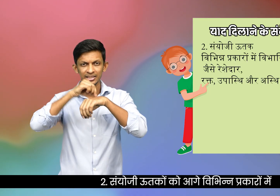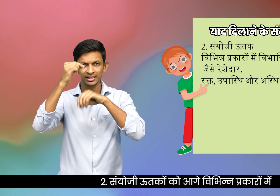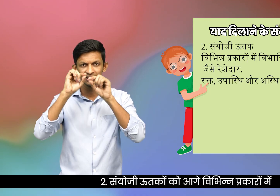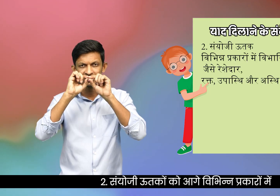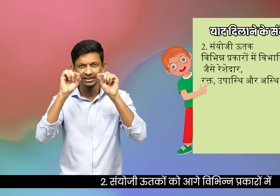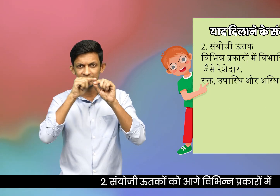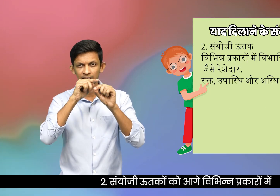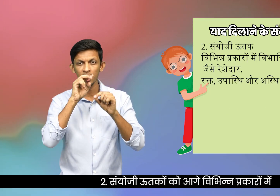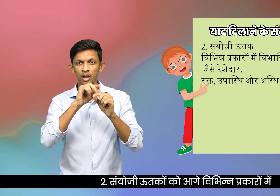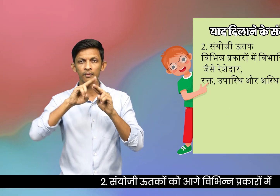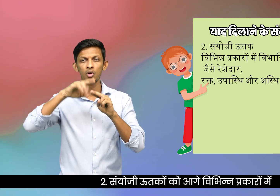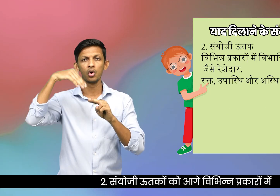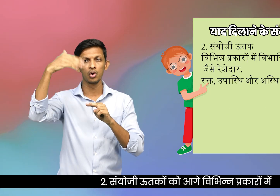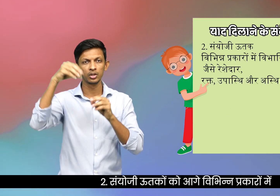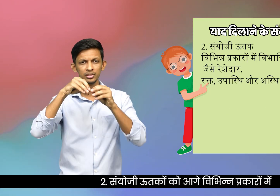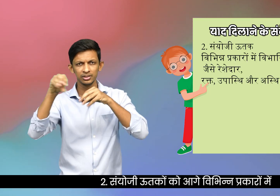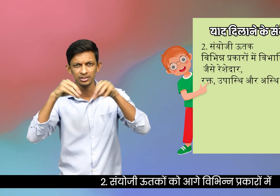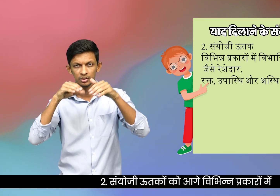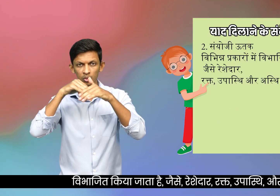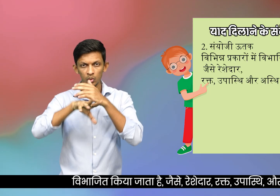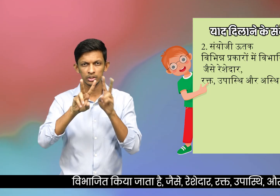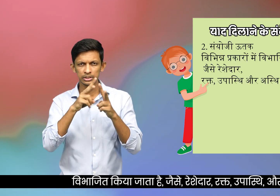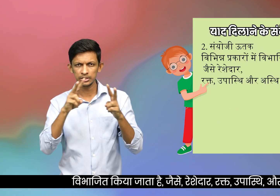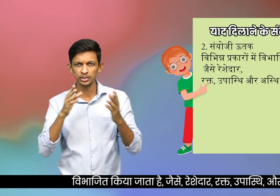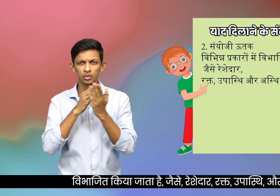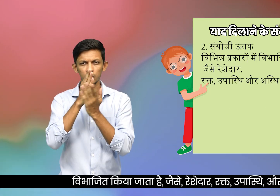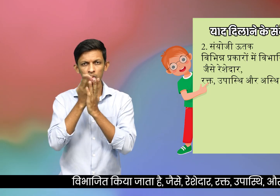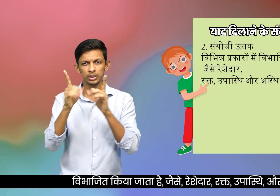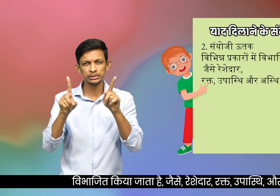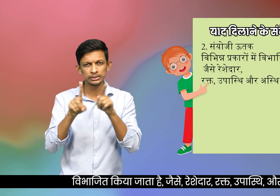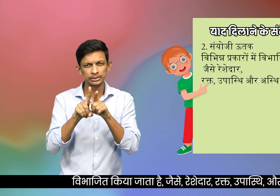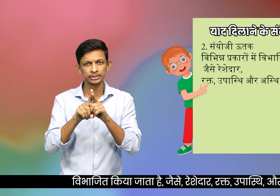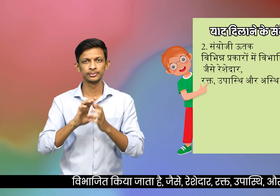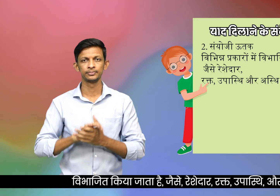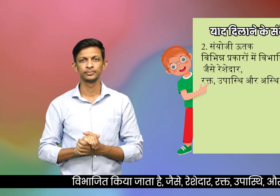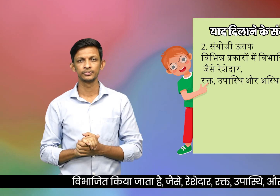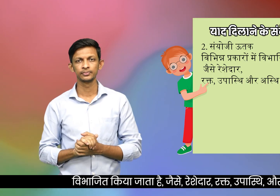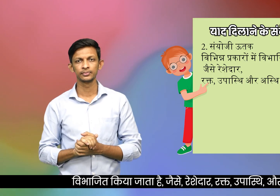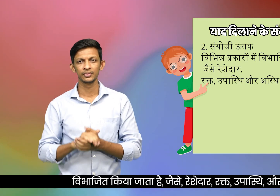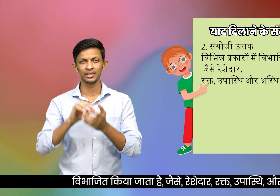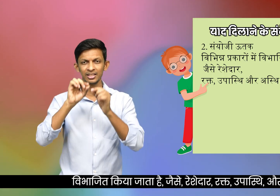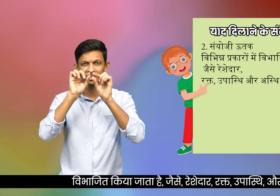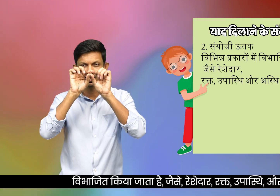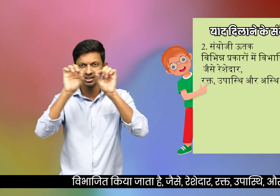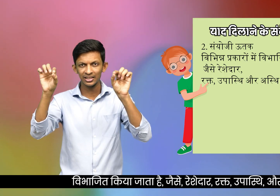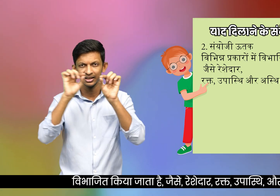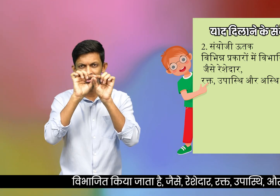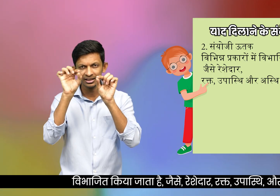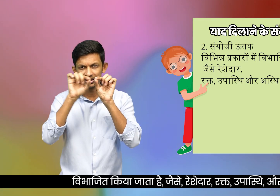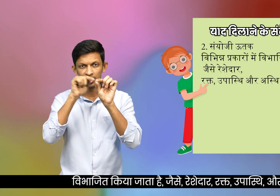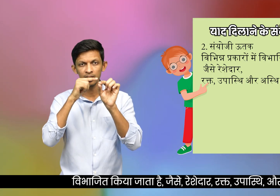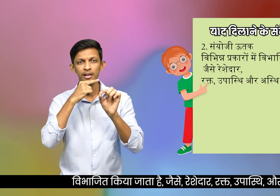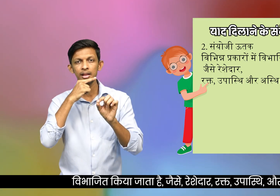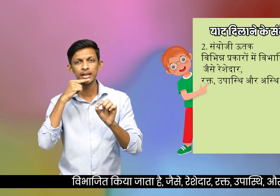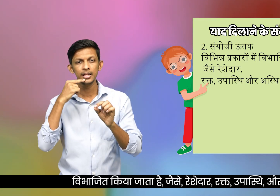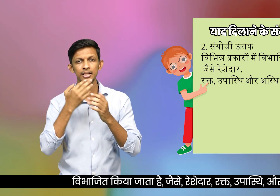दूसरा, संयोजी ऊतकों को आगे विभिन्न प्रकारों में विभाजित किया जाता है जैसे रेशेदार, रक्त